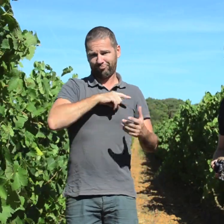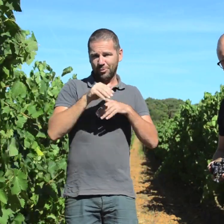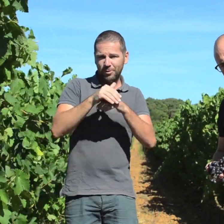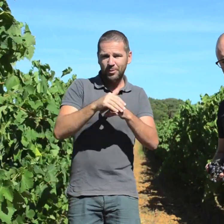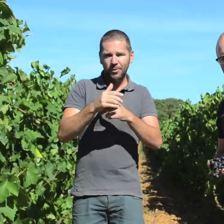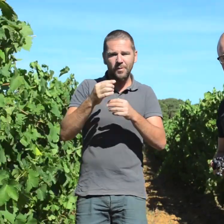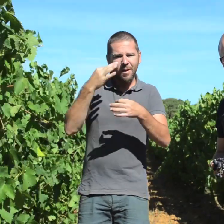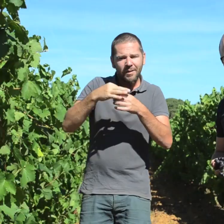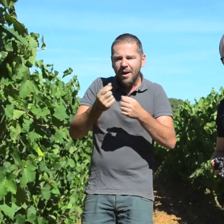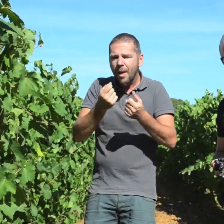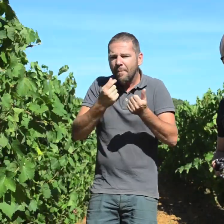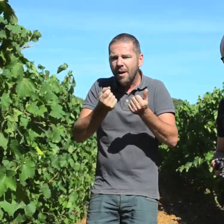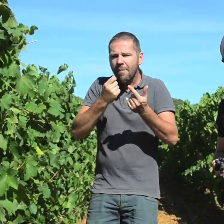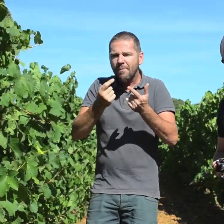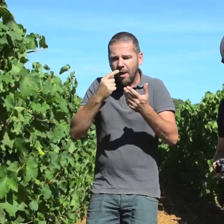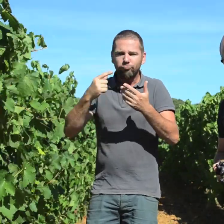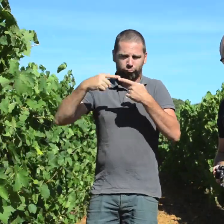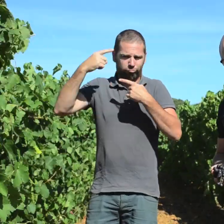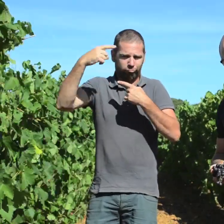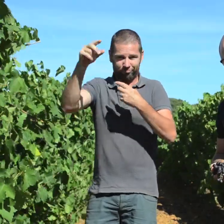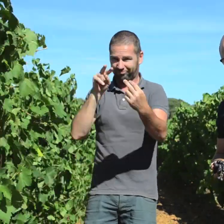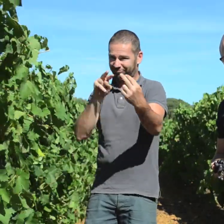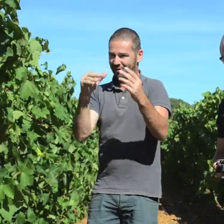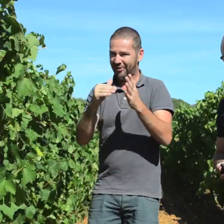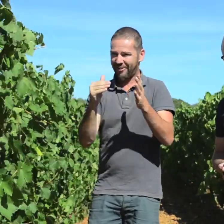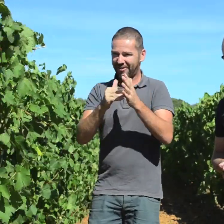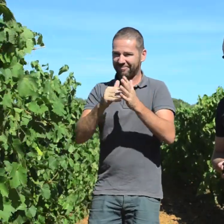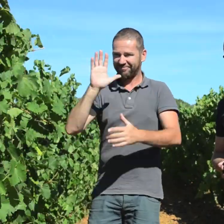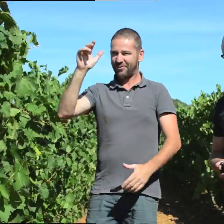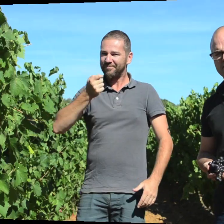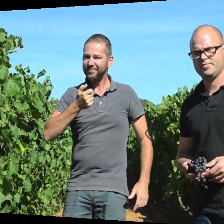et on reviendra vers vous plus tard. Au revoir,